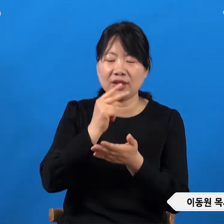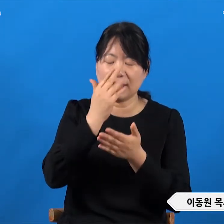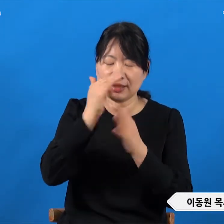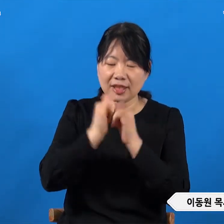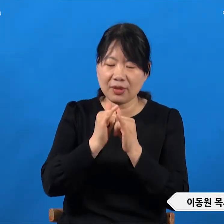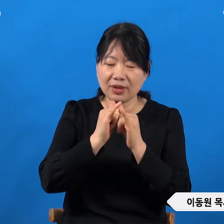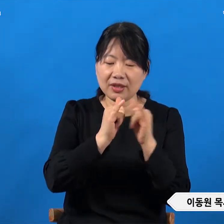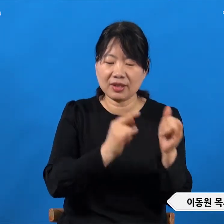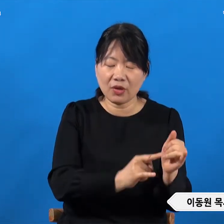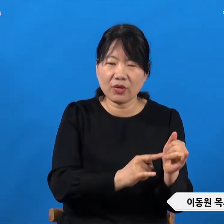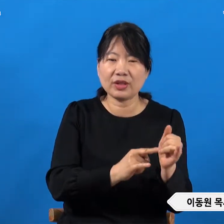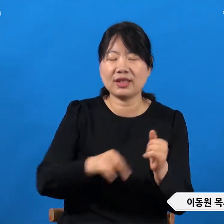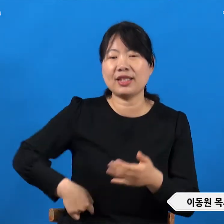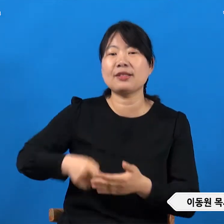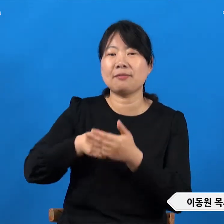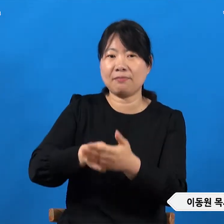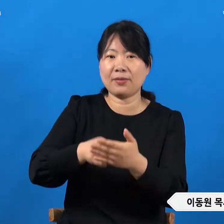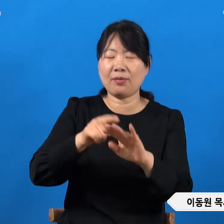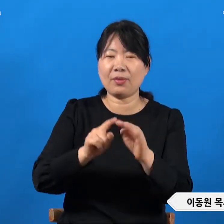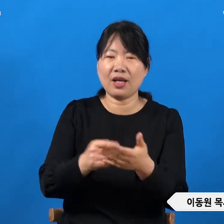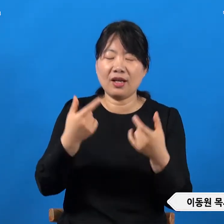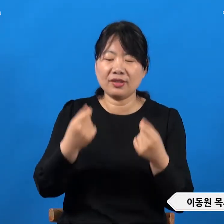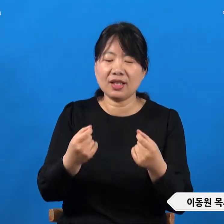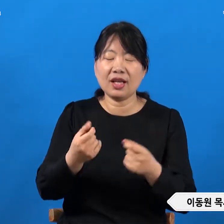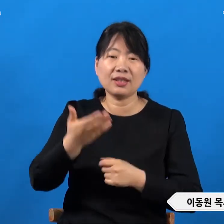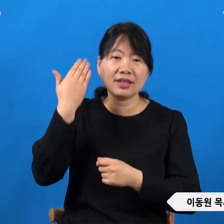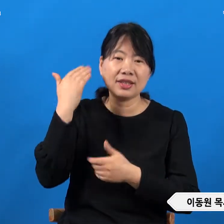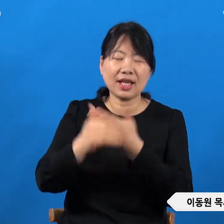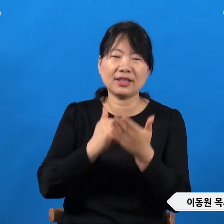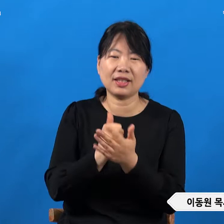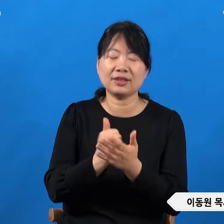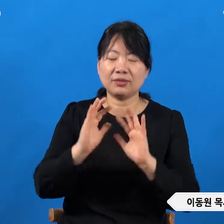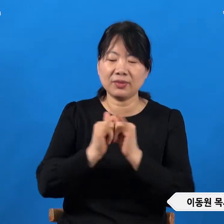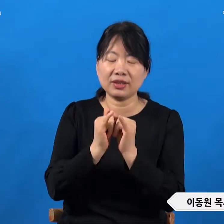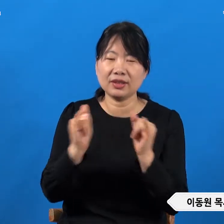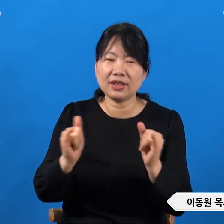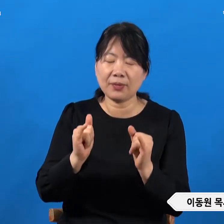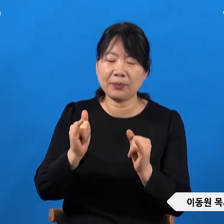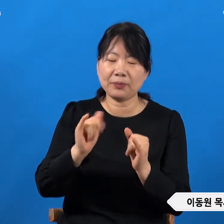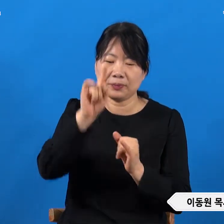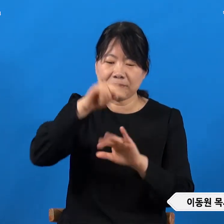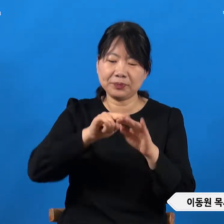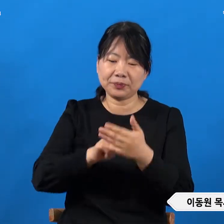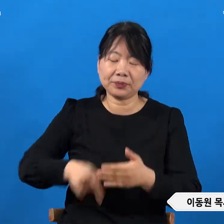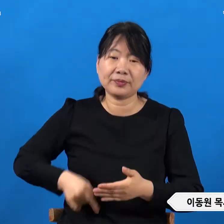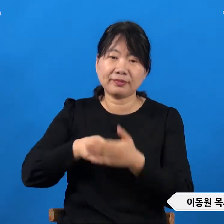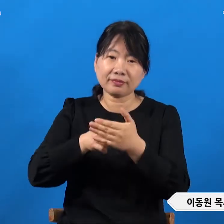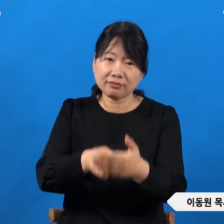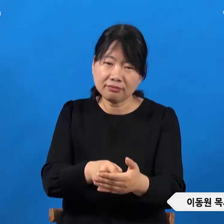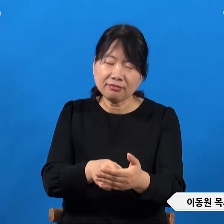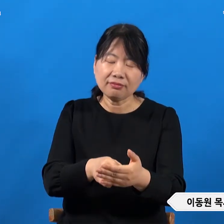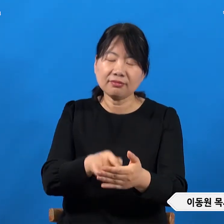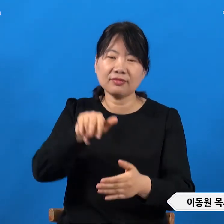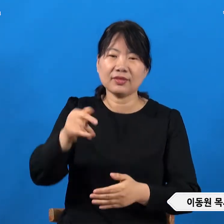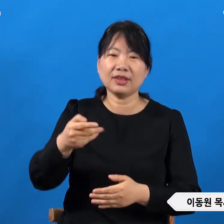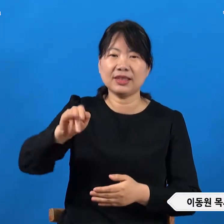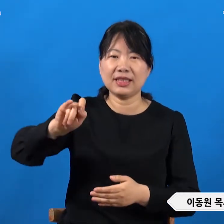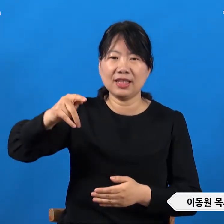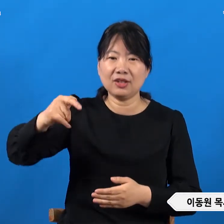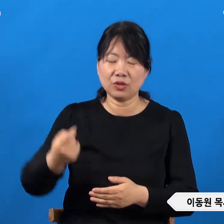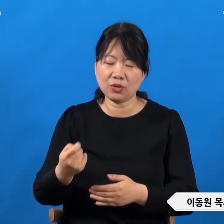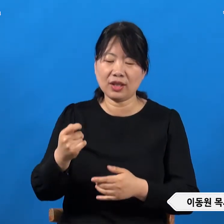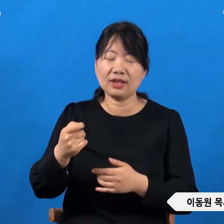백성들의 일편단심이 아니겠습니까? 이것이 당시 하나님의 백성들의 일편단심,